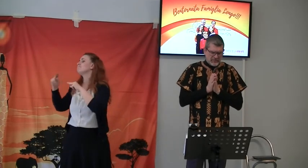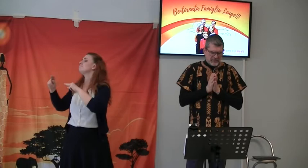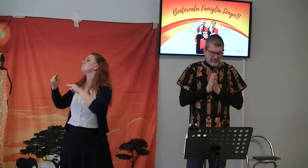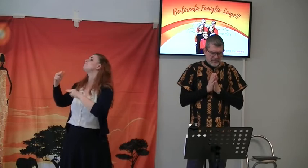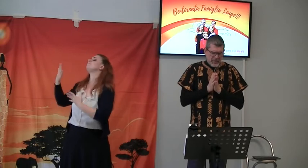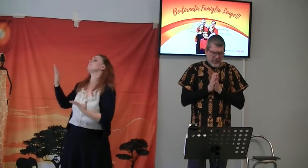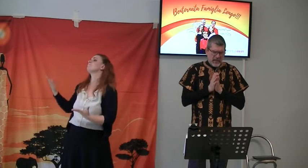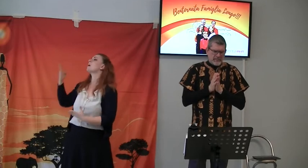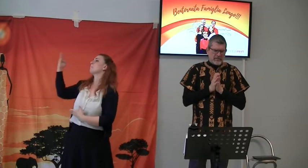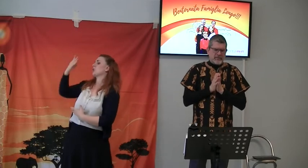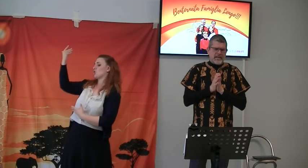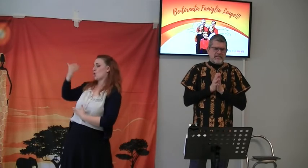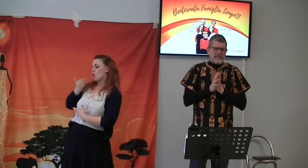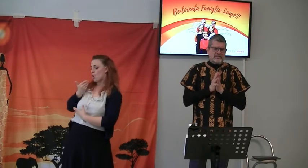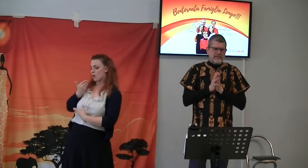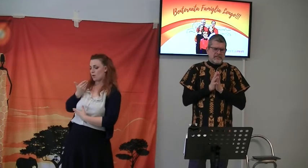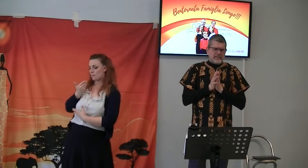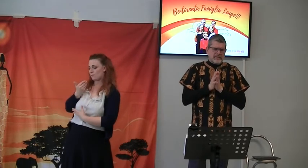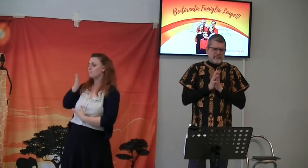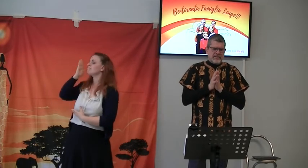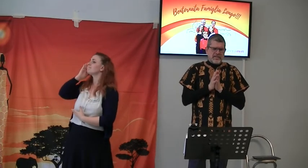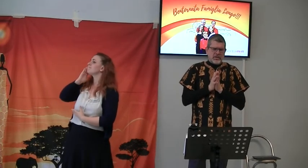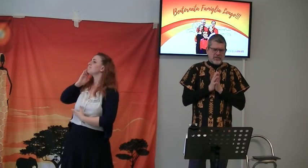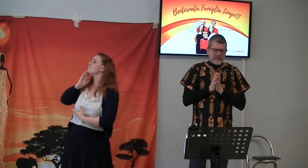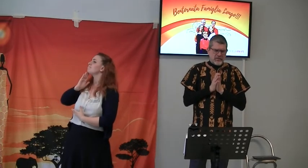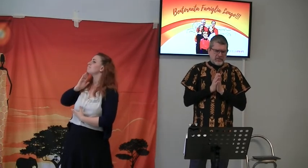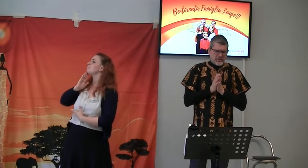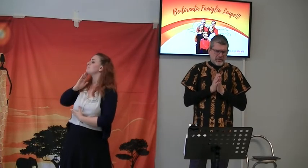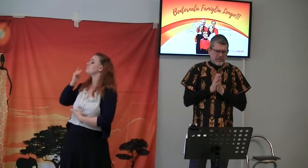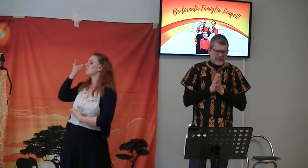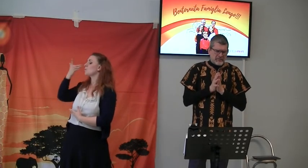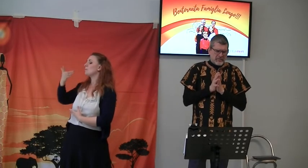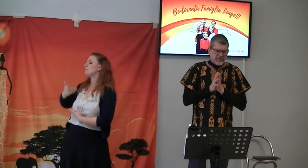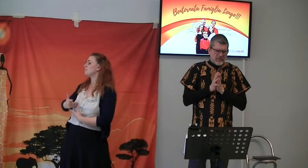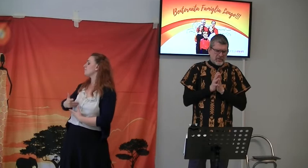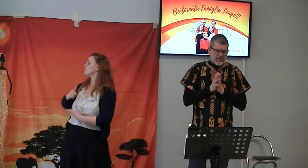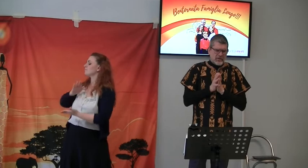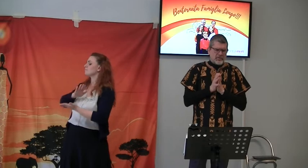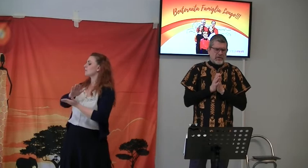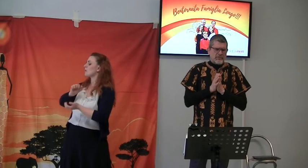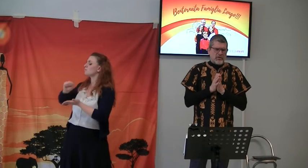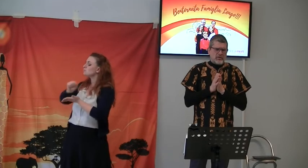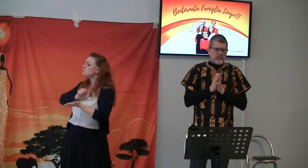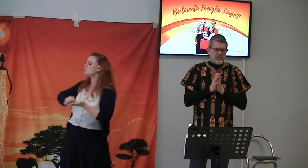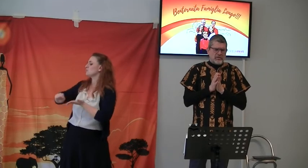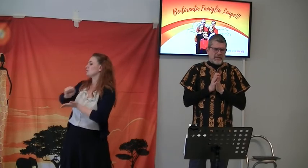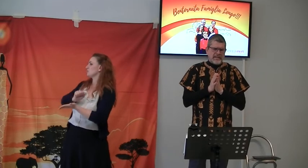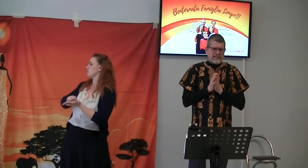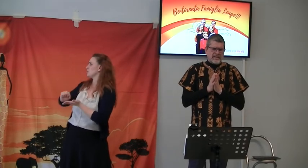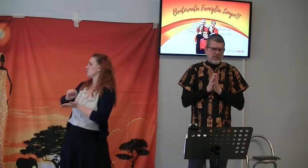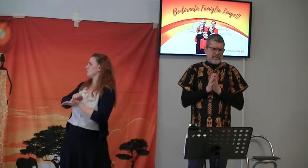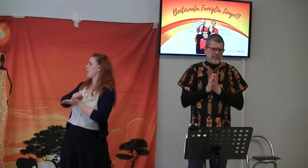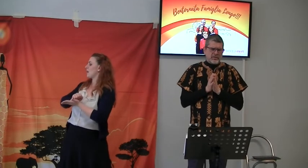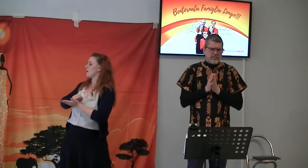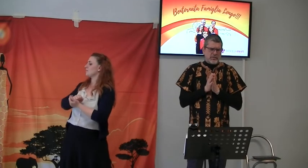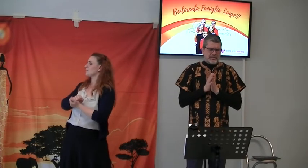Signore. Abbi Tu grazia, misericordia verso di noi. Signore, noi non vogliamo fare la